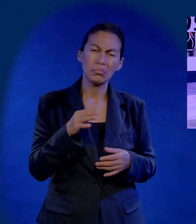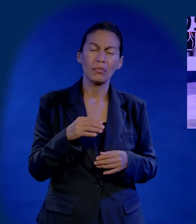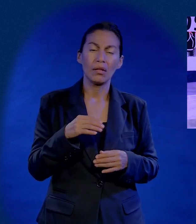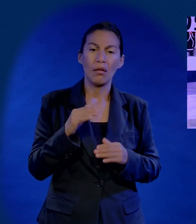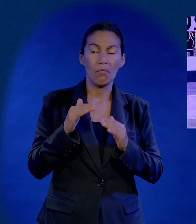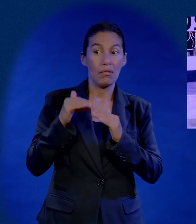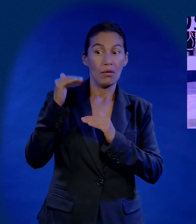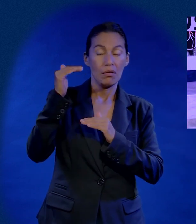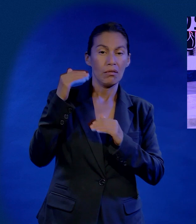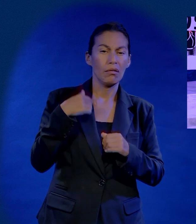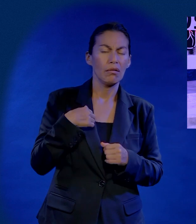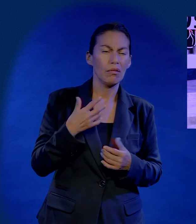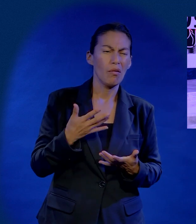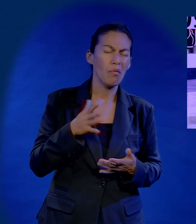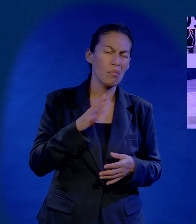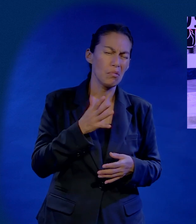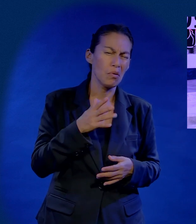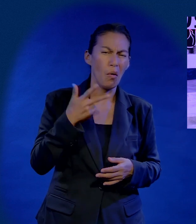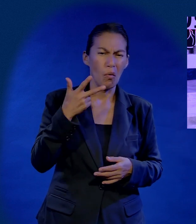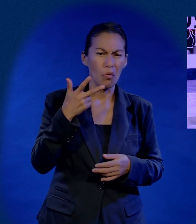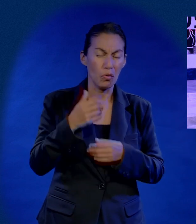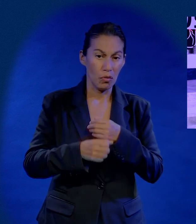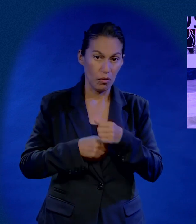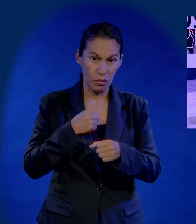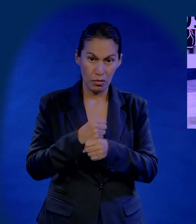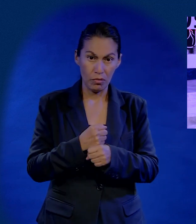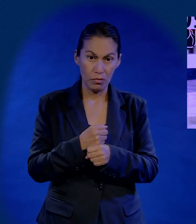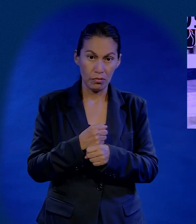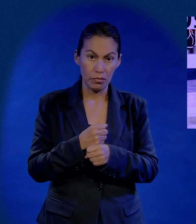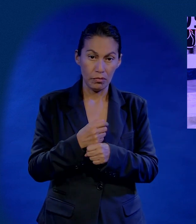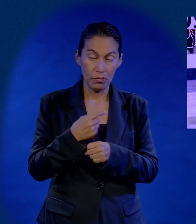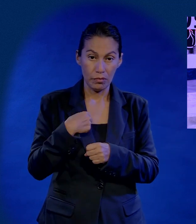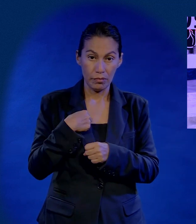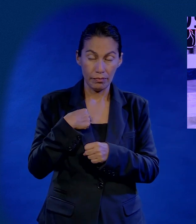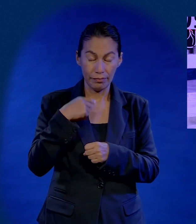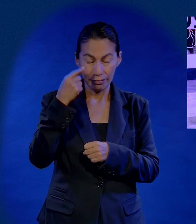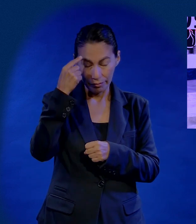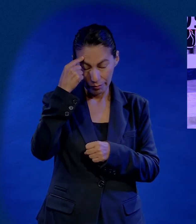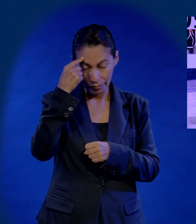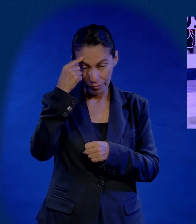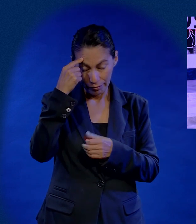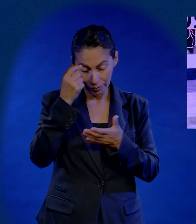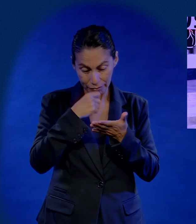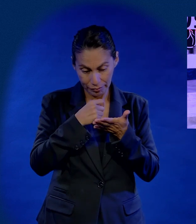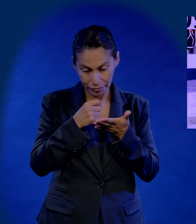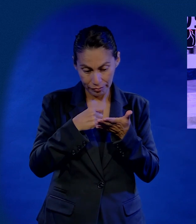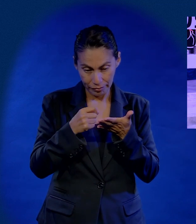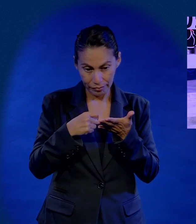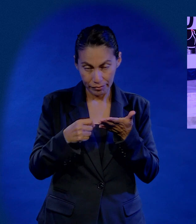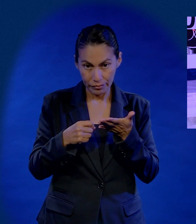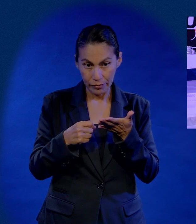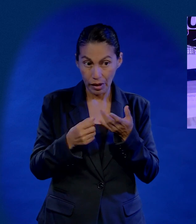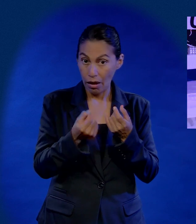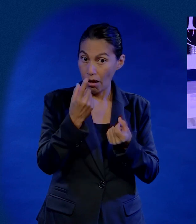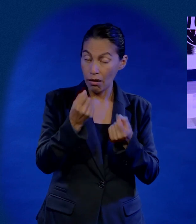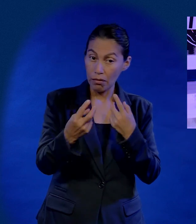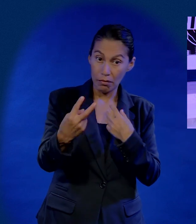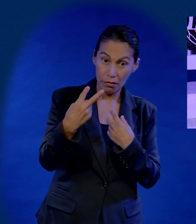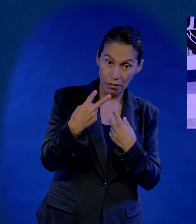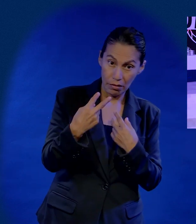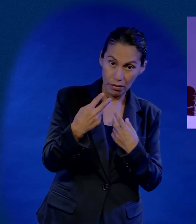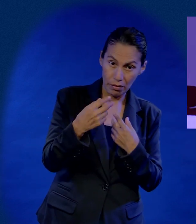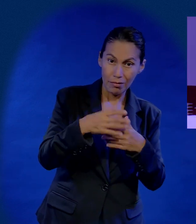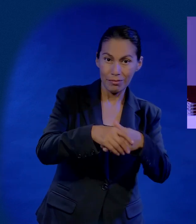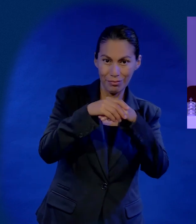Yo debería haber tenido en ese tiempo como unos 8 años, pero yo registro muy bien muchas de las cosas que ocurrían.